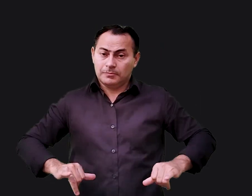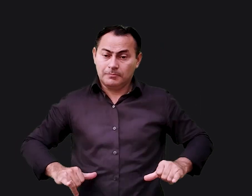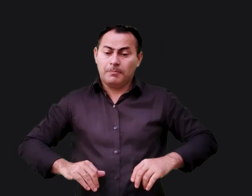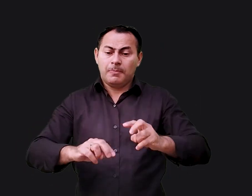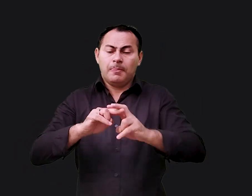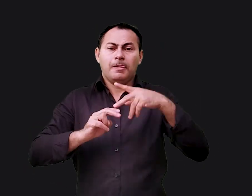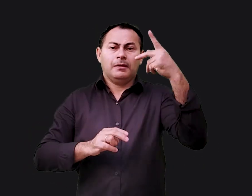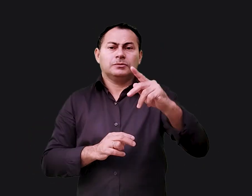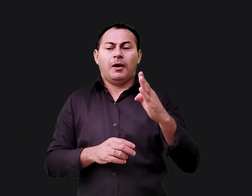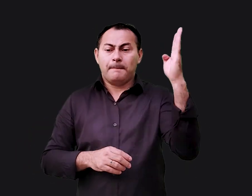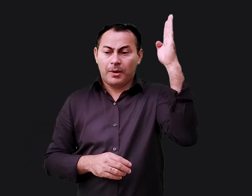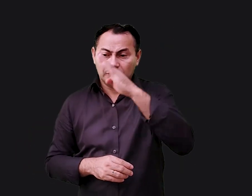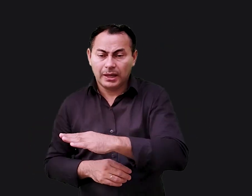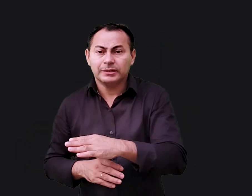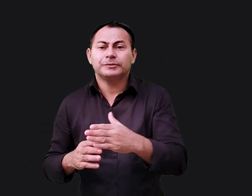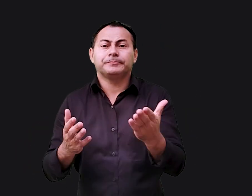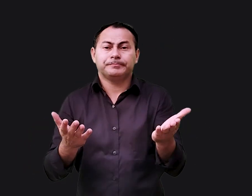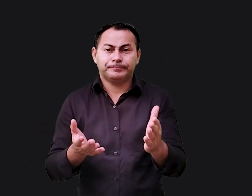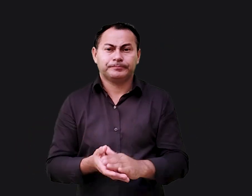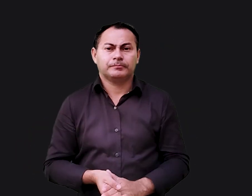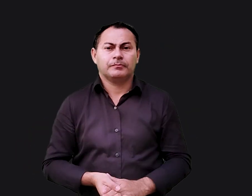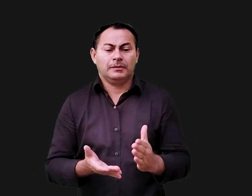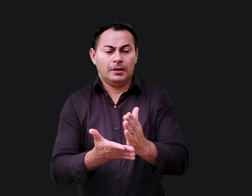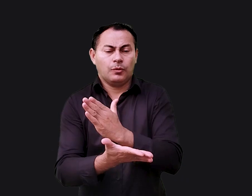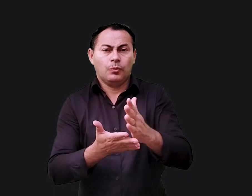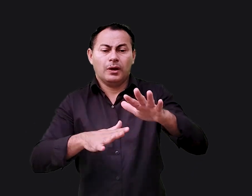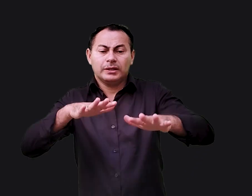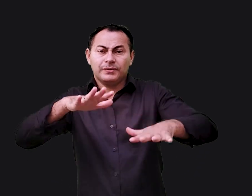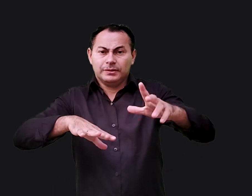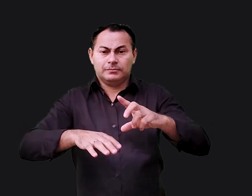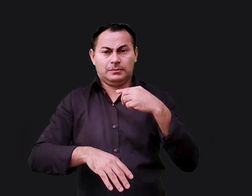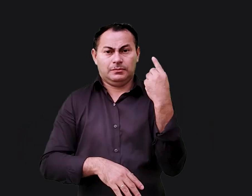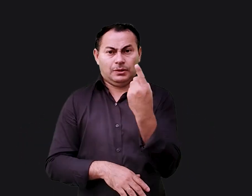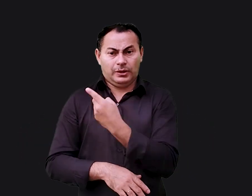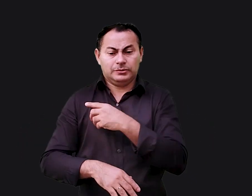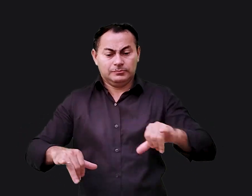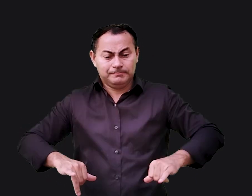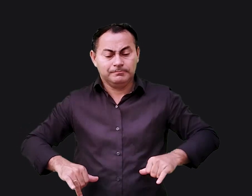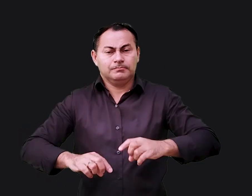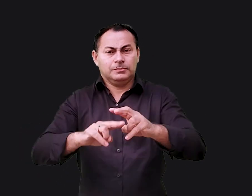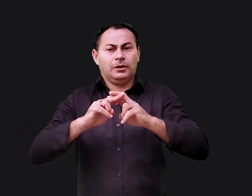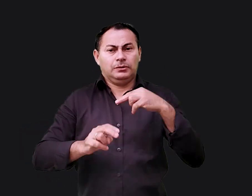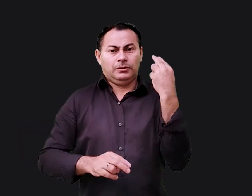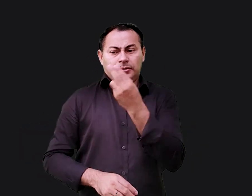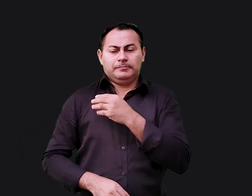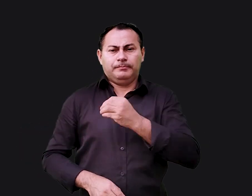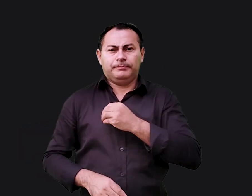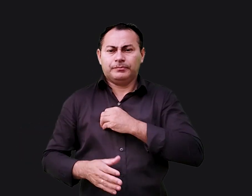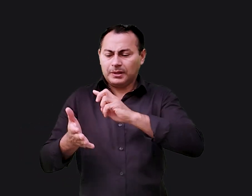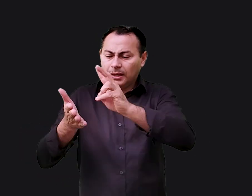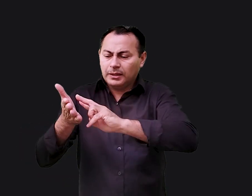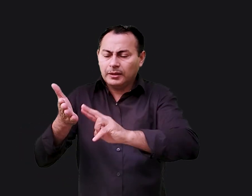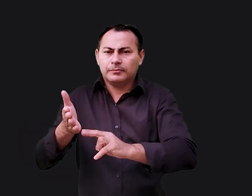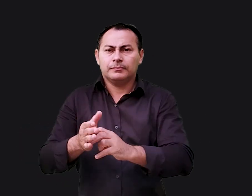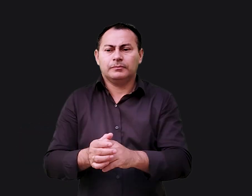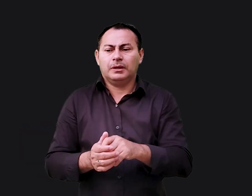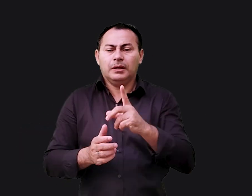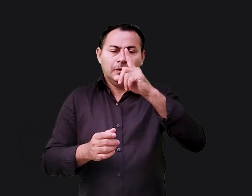e sofreram por causa das suas maldades algumas vezes sofremos por causa de nossos pecados Lemos que